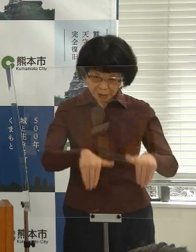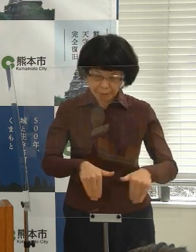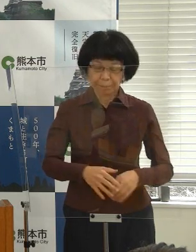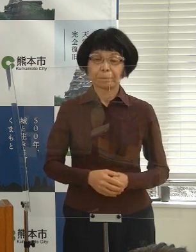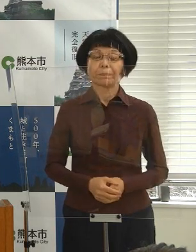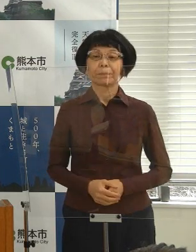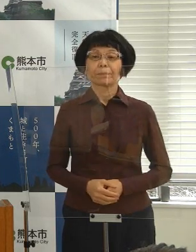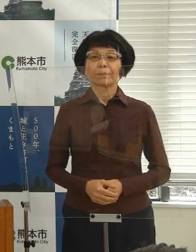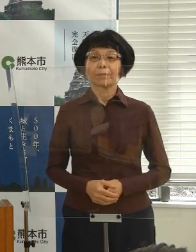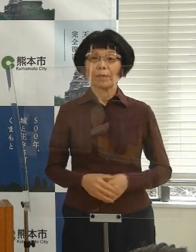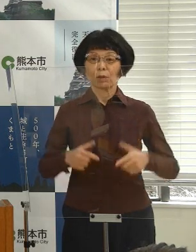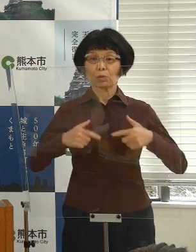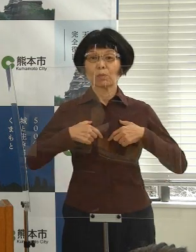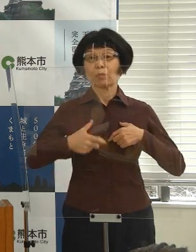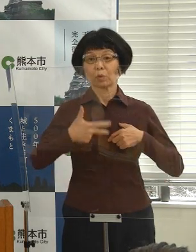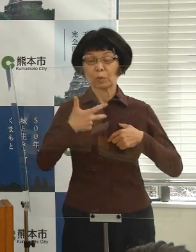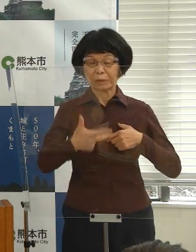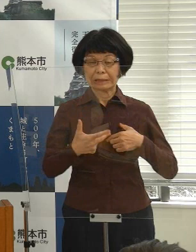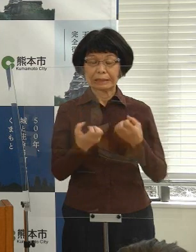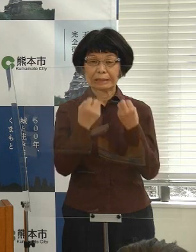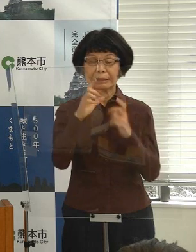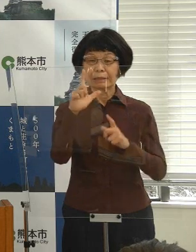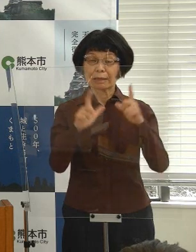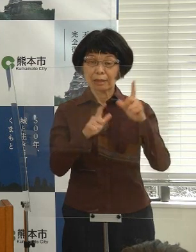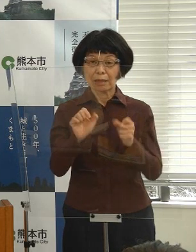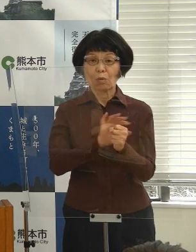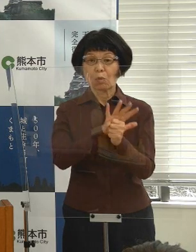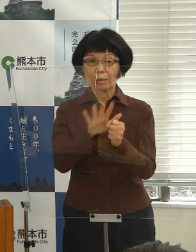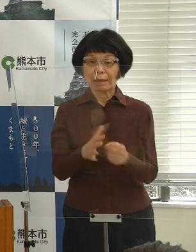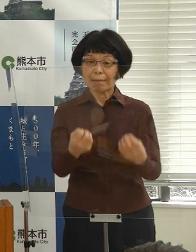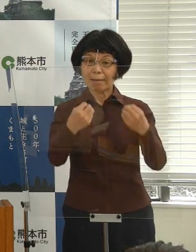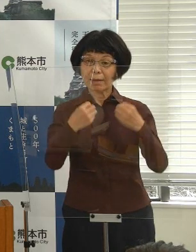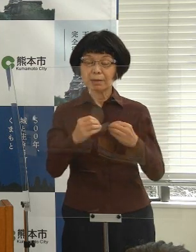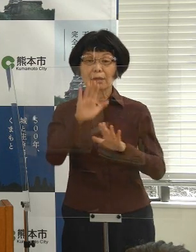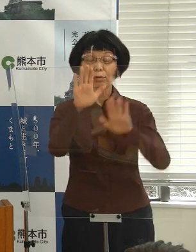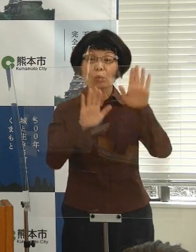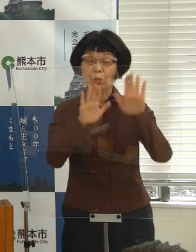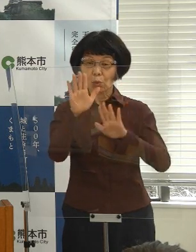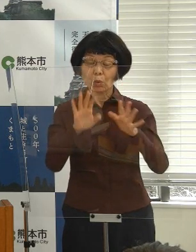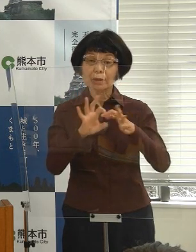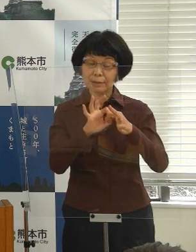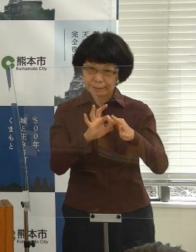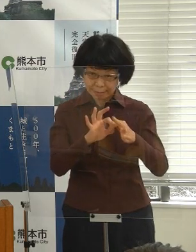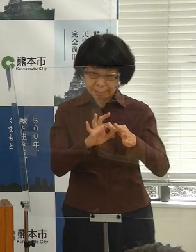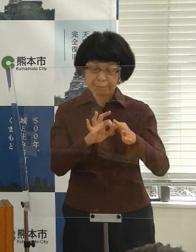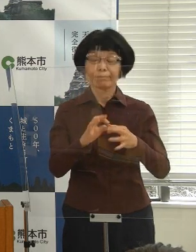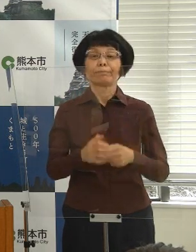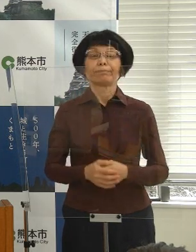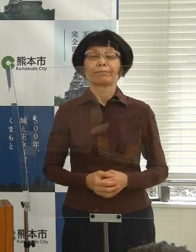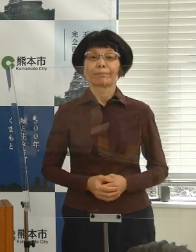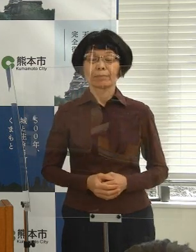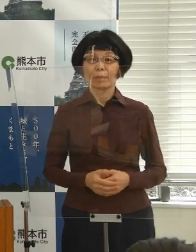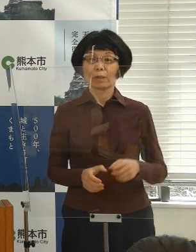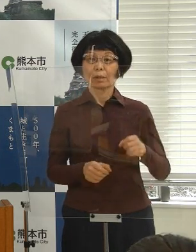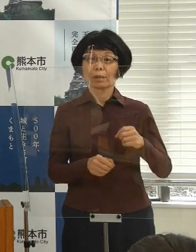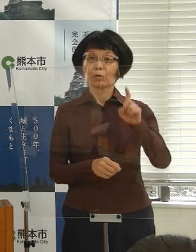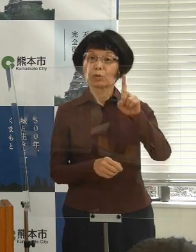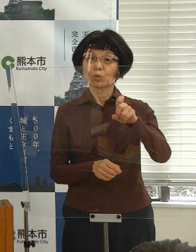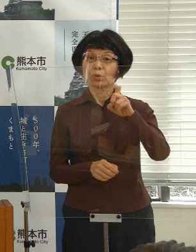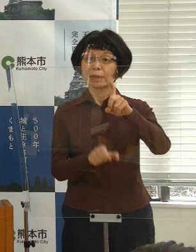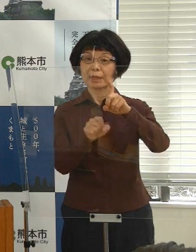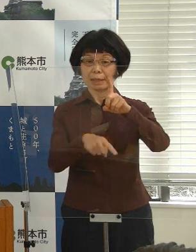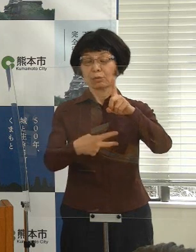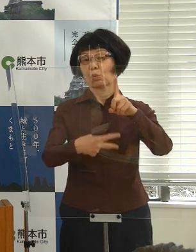次に本市の新型コロナウイルスの感染状況についてでございますが、11月2